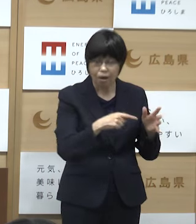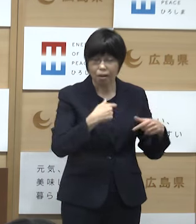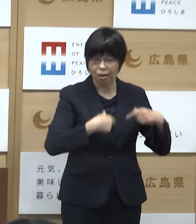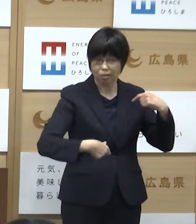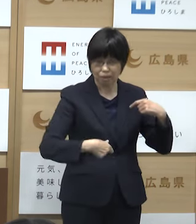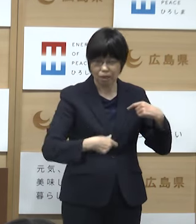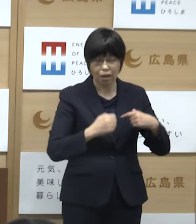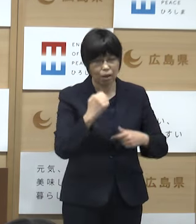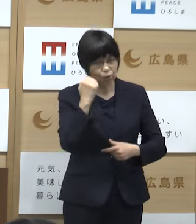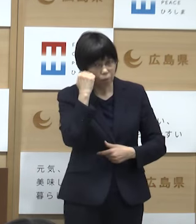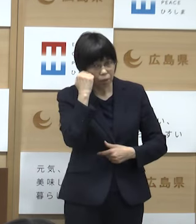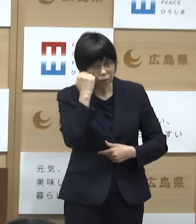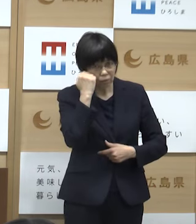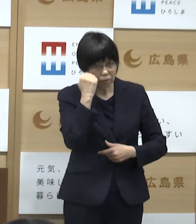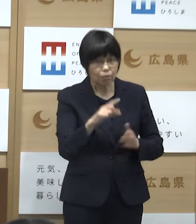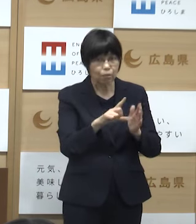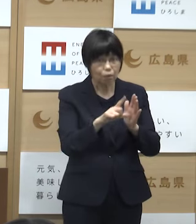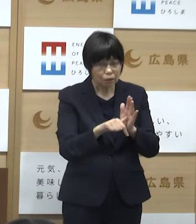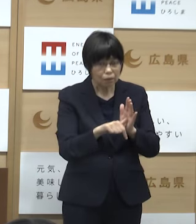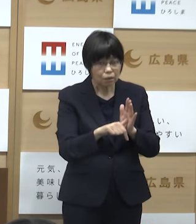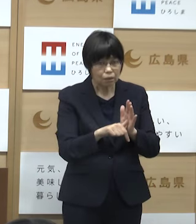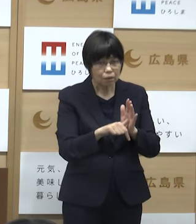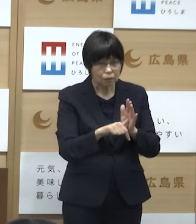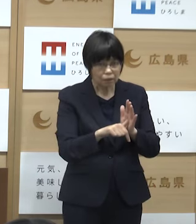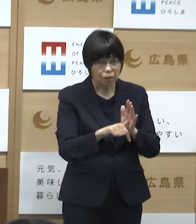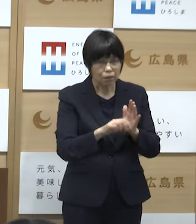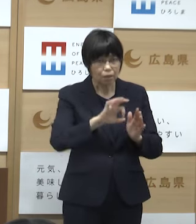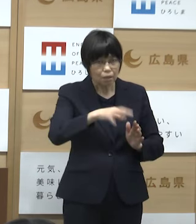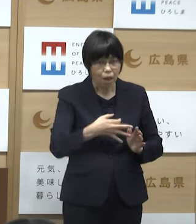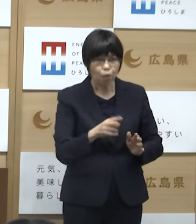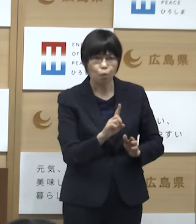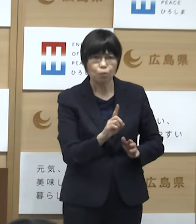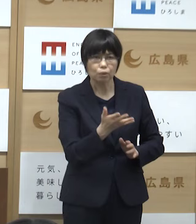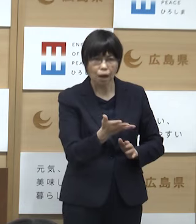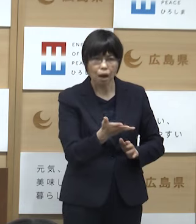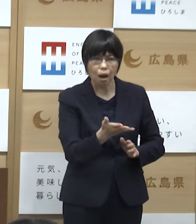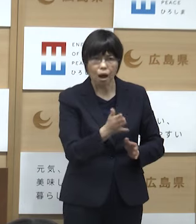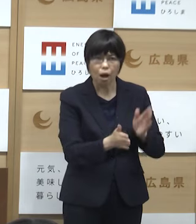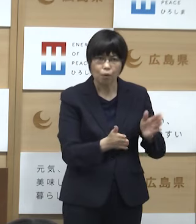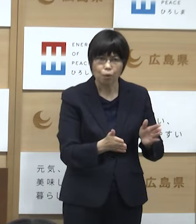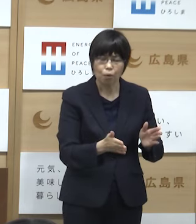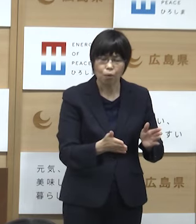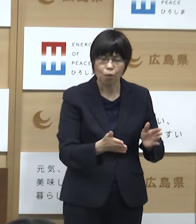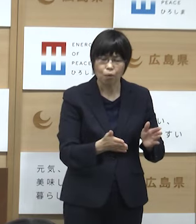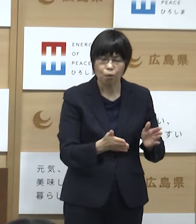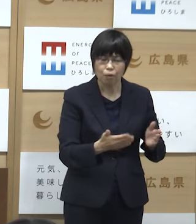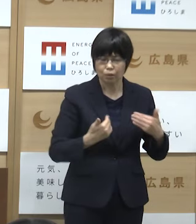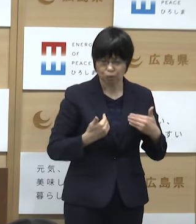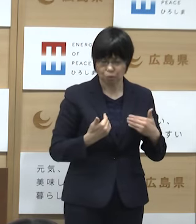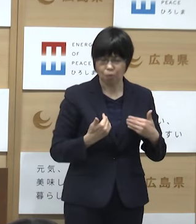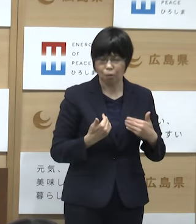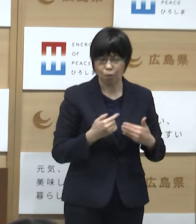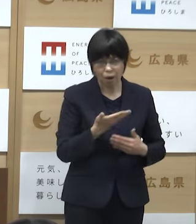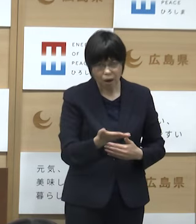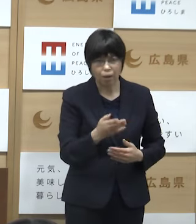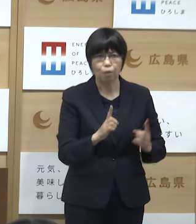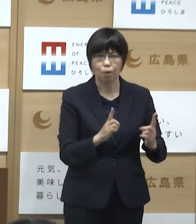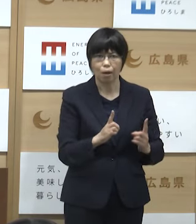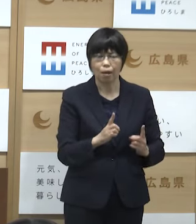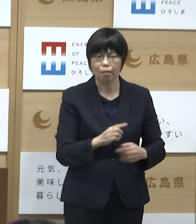生等への配慮といったような意見とか要望が出たということで、まあ、これも全て必ずしも不安の声であ